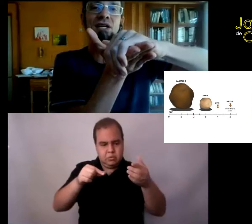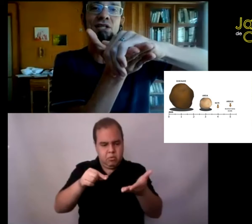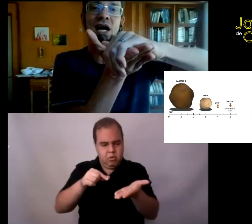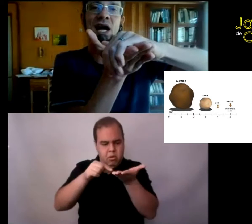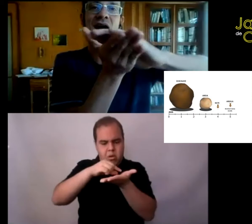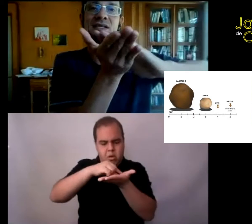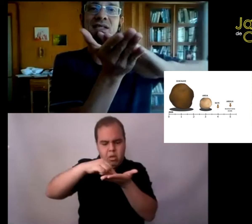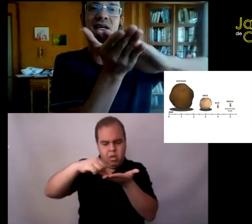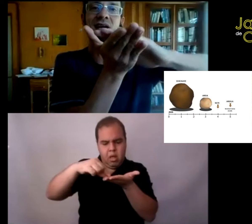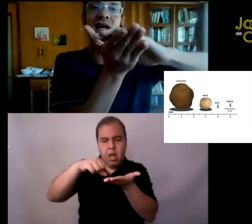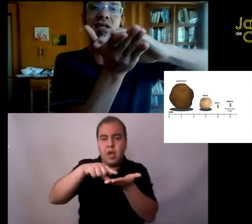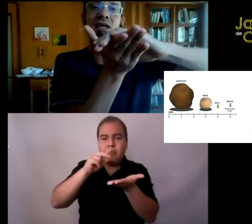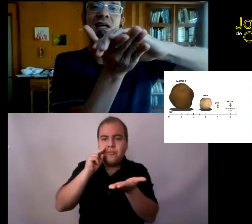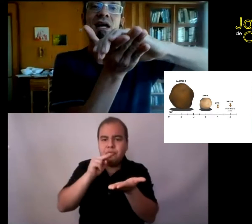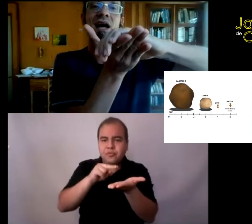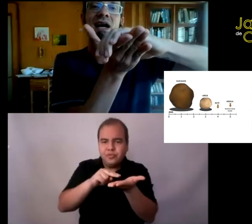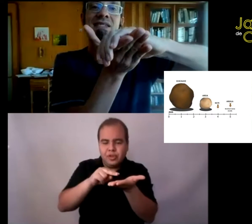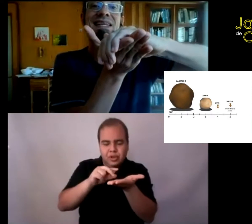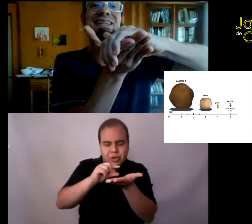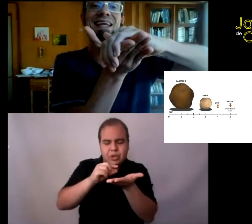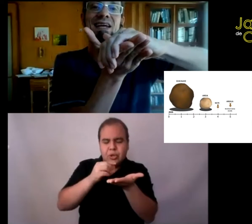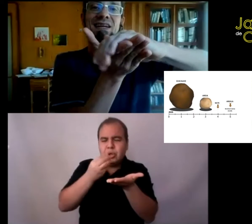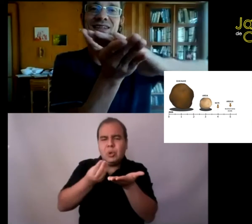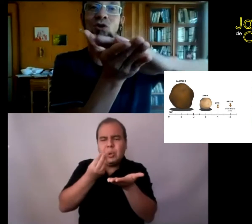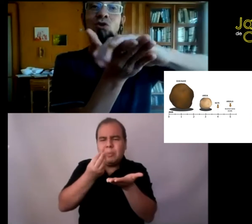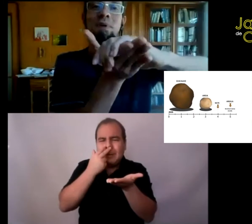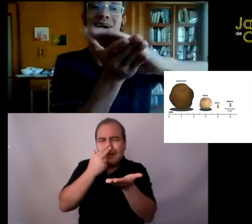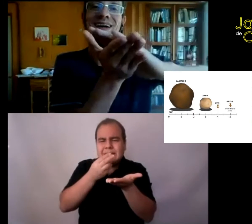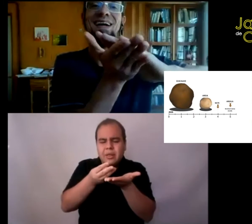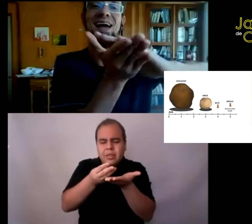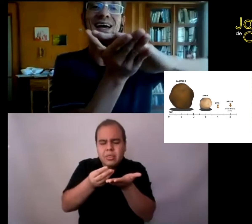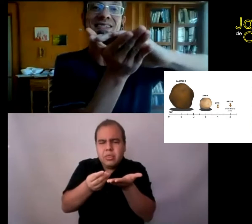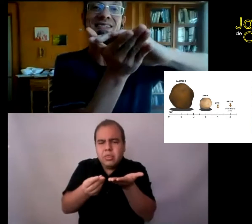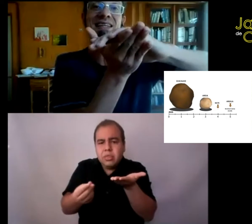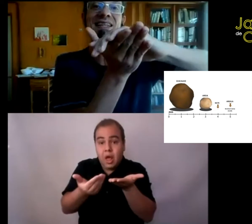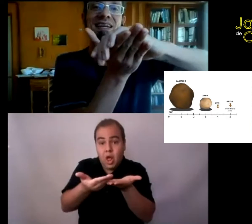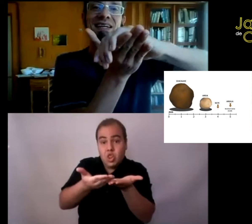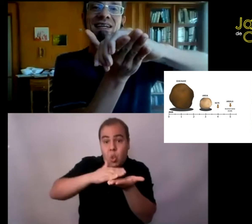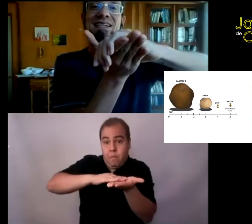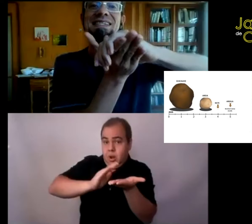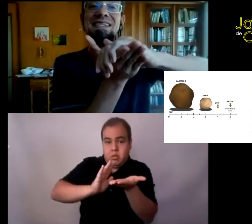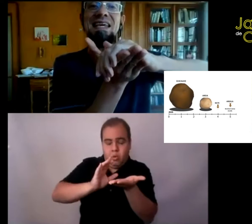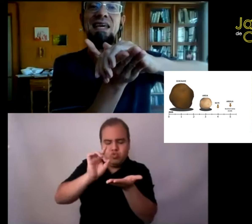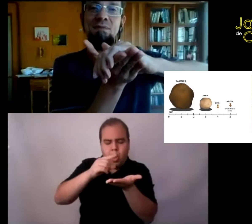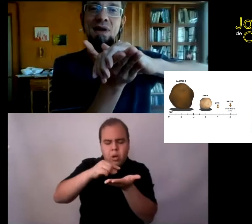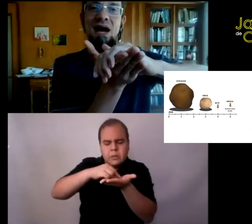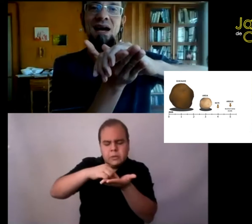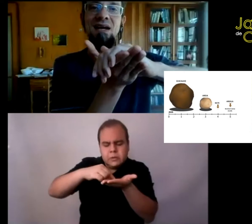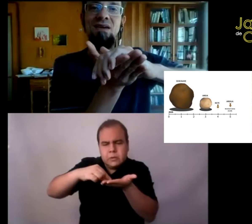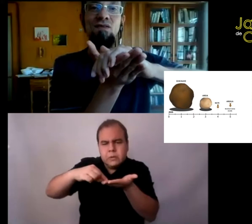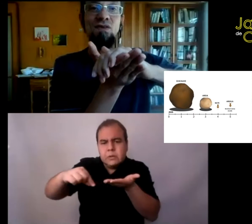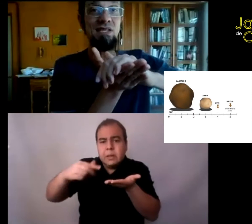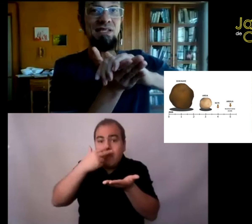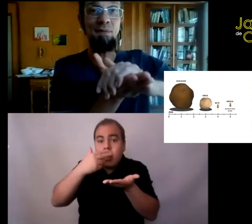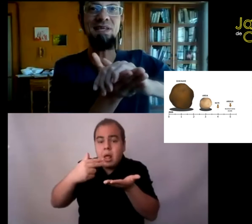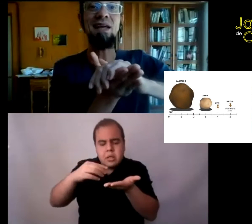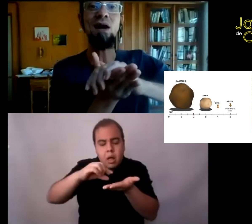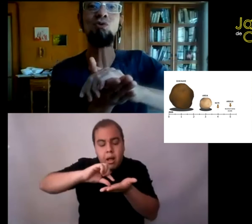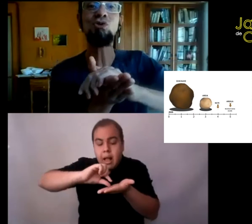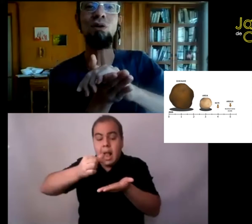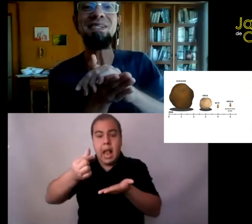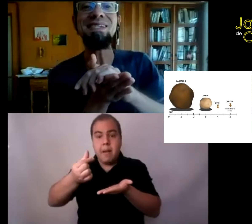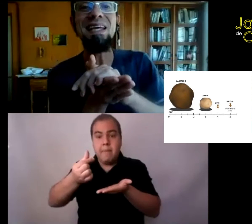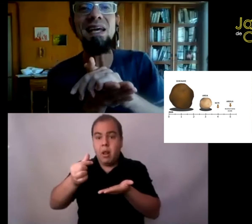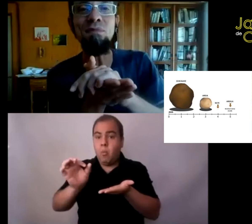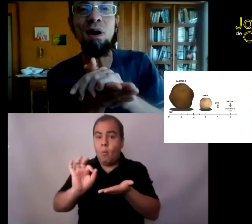a baixar, assim, a ceder, não dobrar, a ceder sem quebrar, você sabe que você está